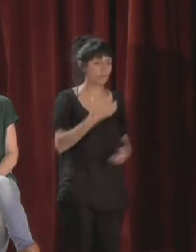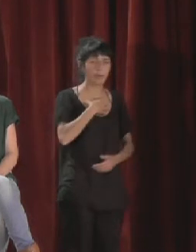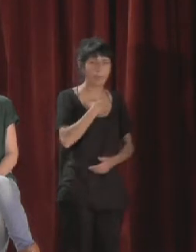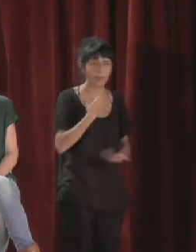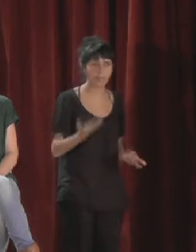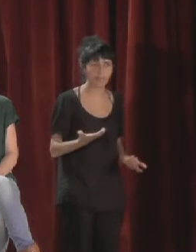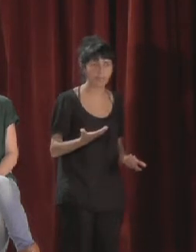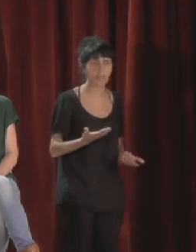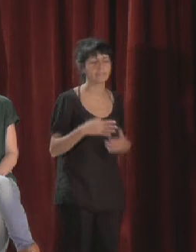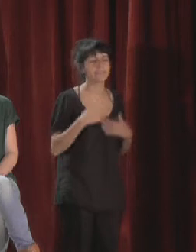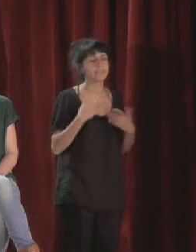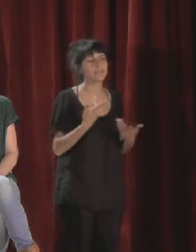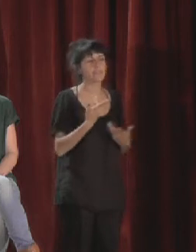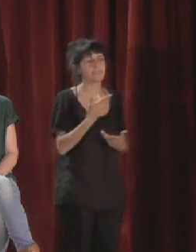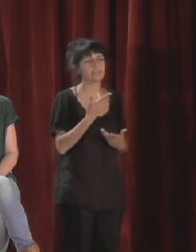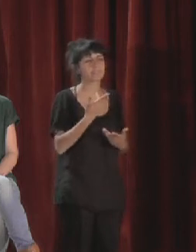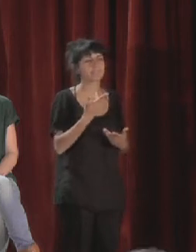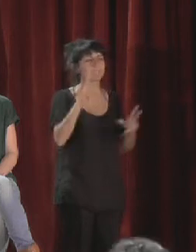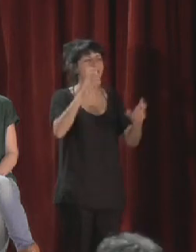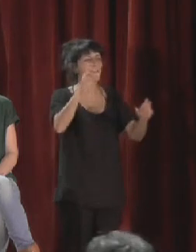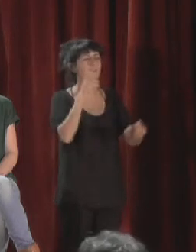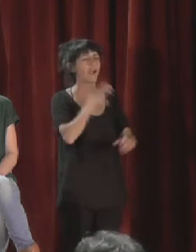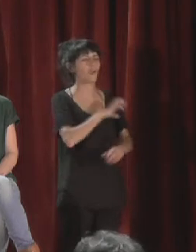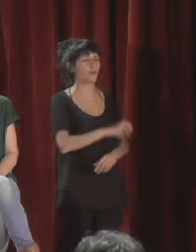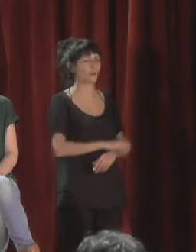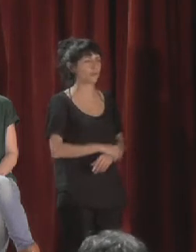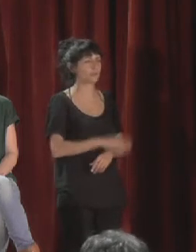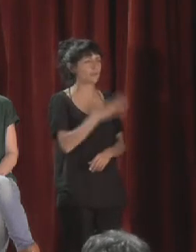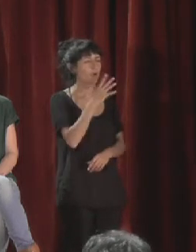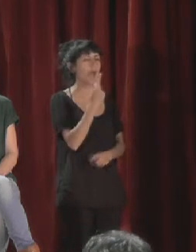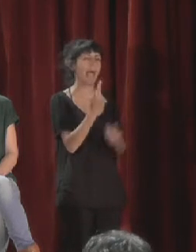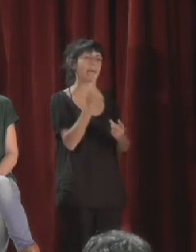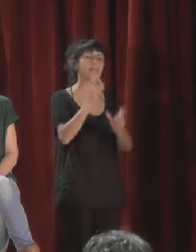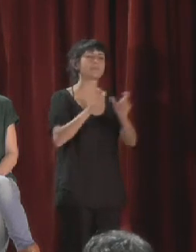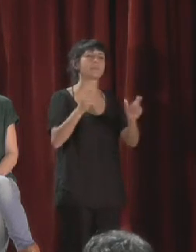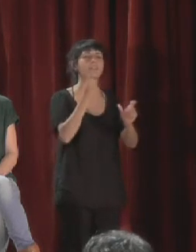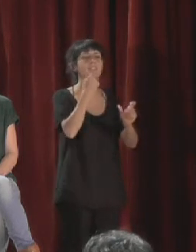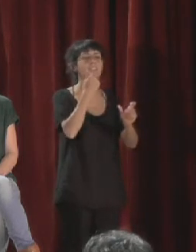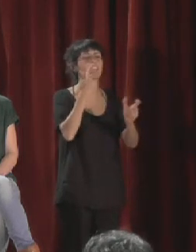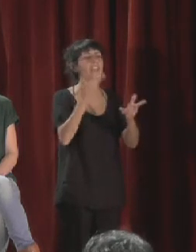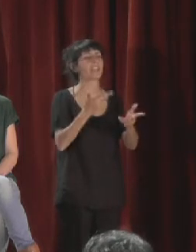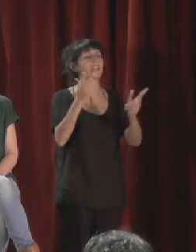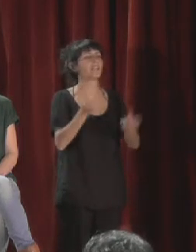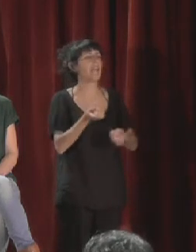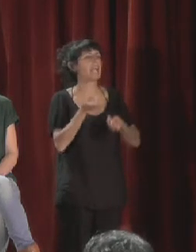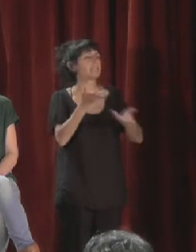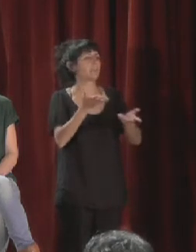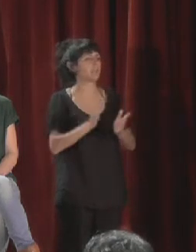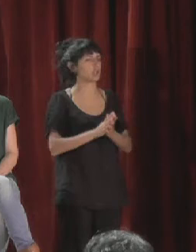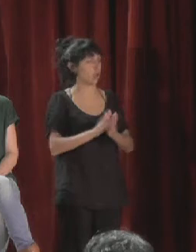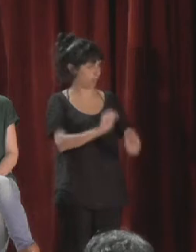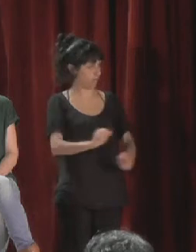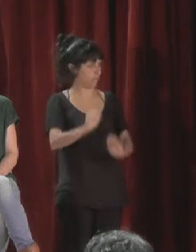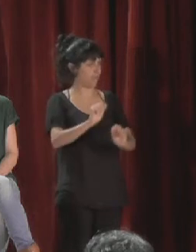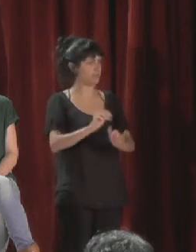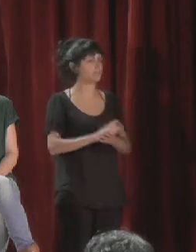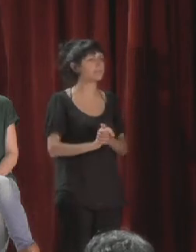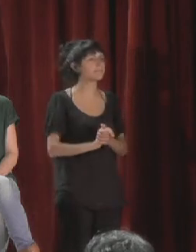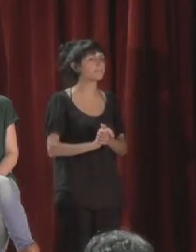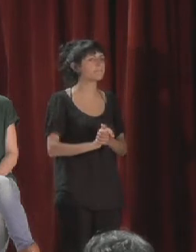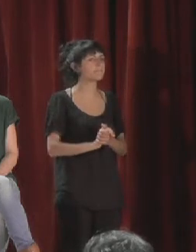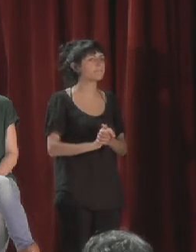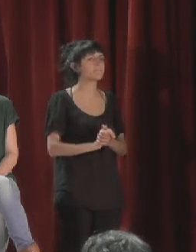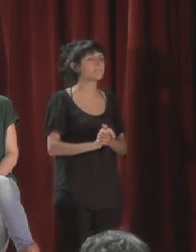O curioso de todo o tema é que a veces quen defende a liberdade de expresión son esa xente que estreitaba a